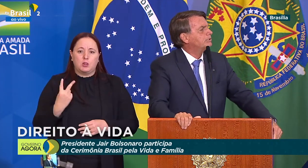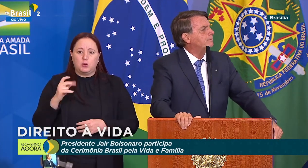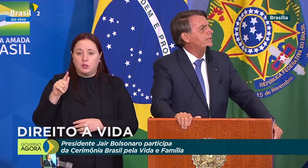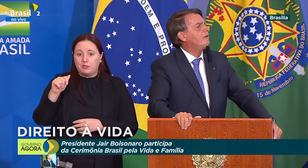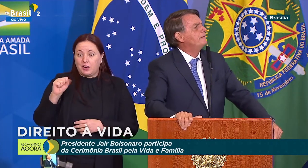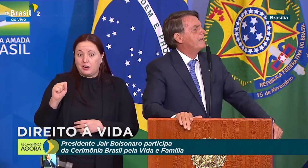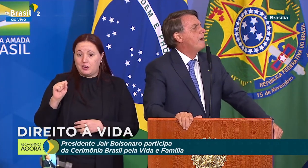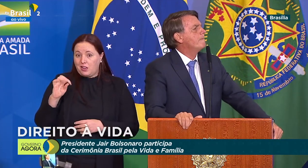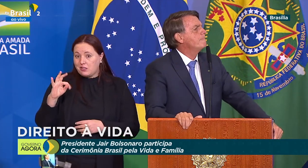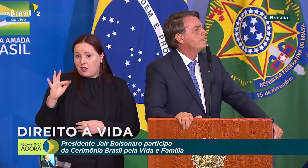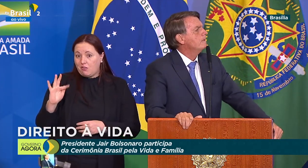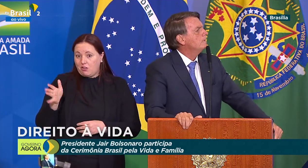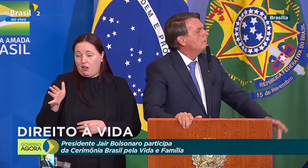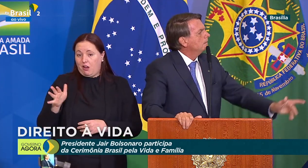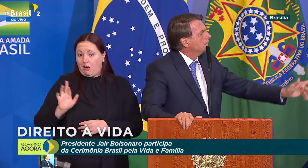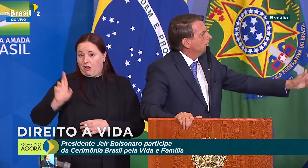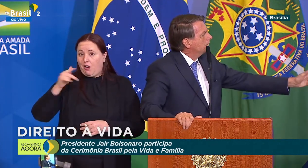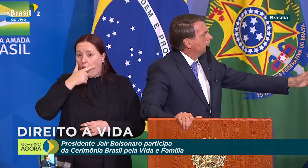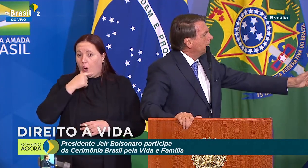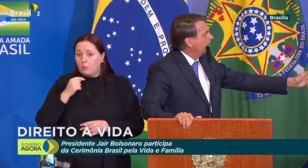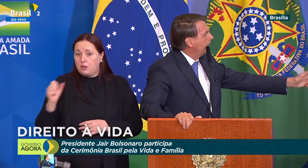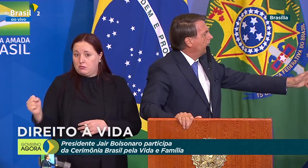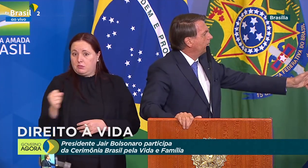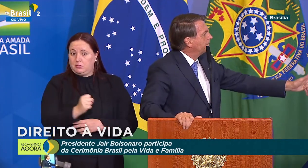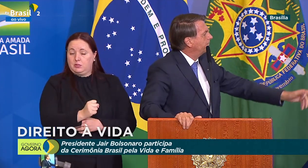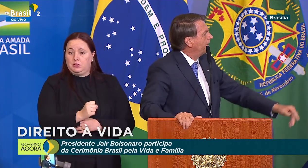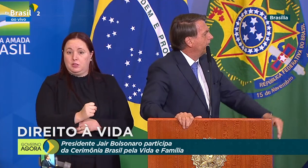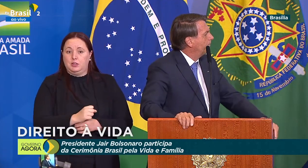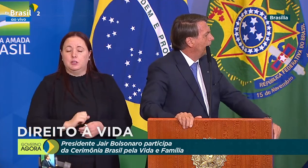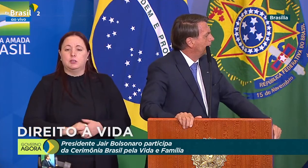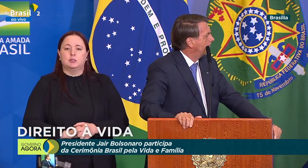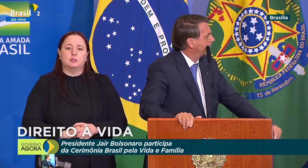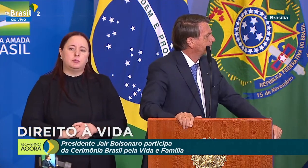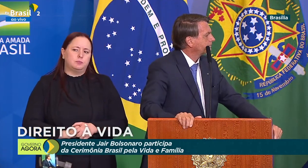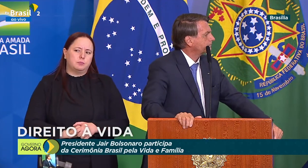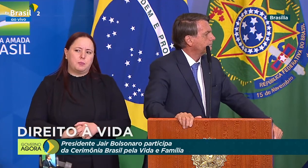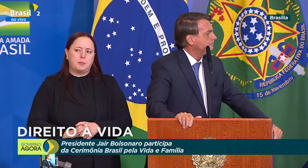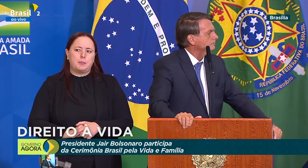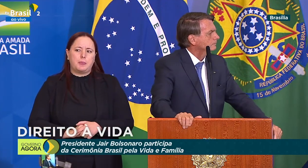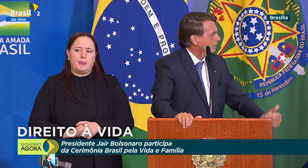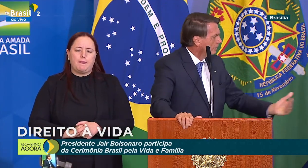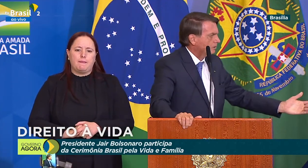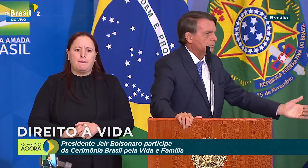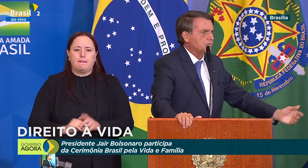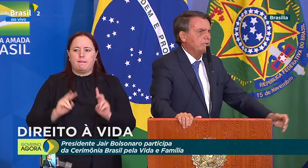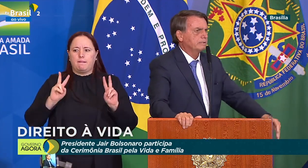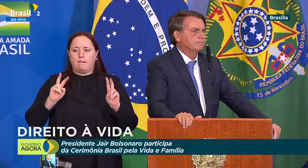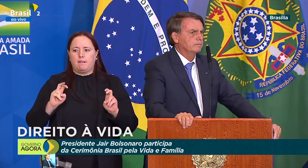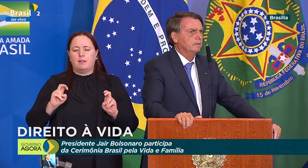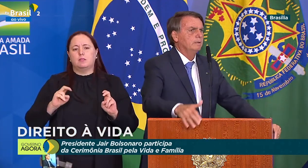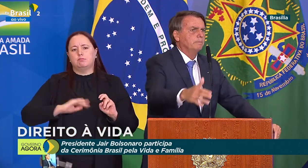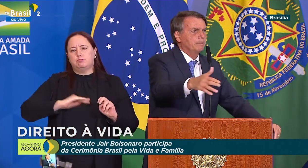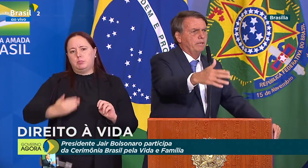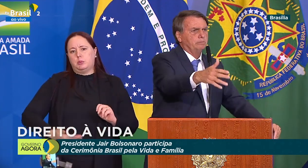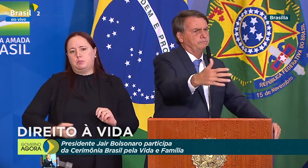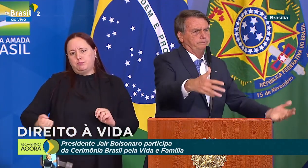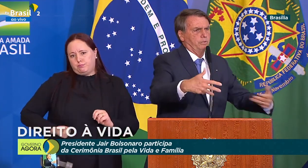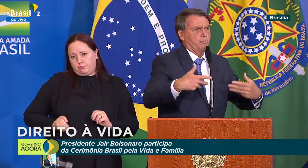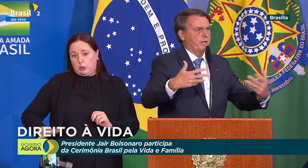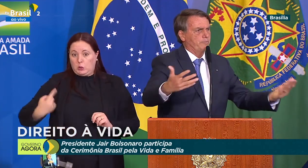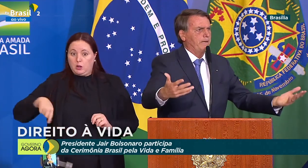duas vagas para o Supremo Tribunal Federal Oi Cristiane Como se fala em aborto o que nós somos Conto